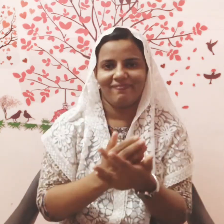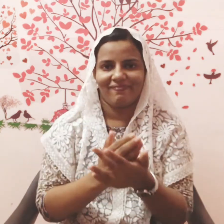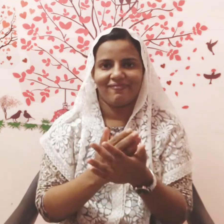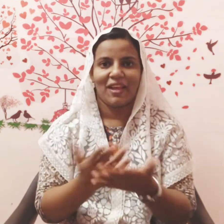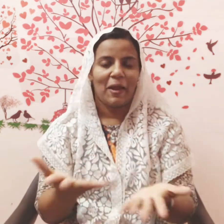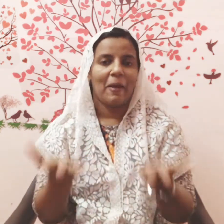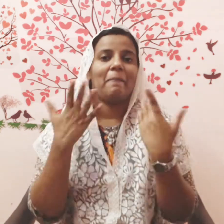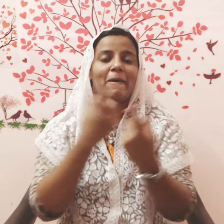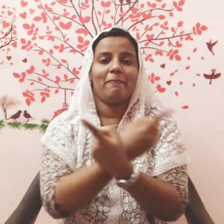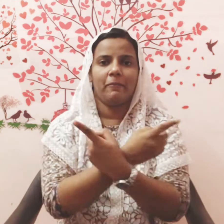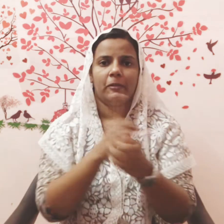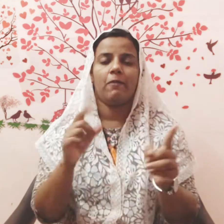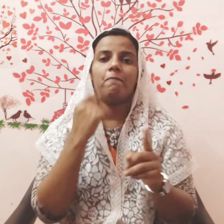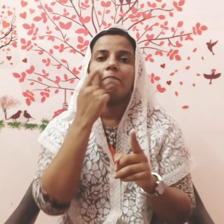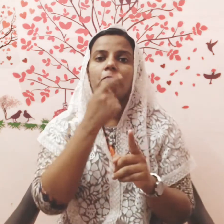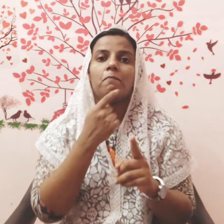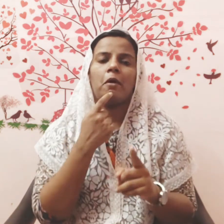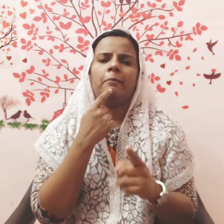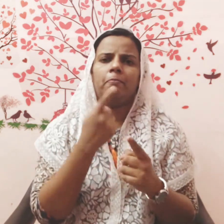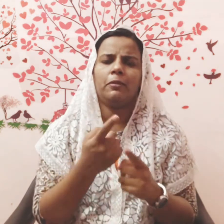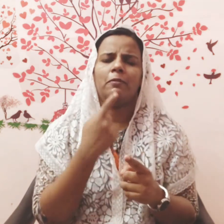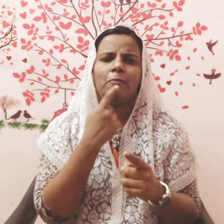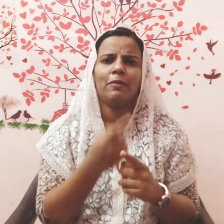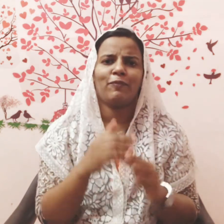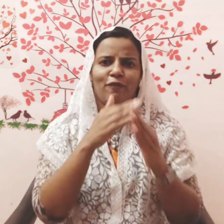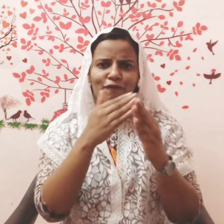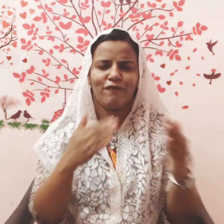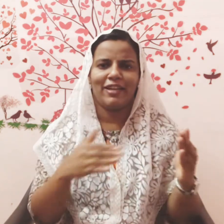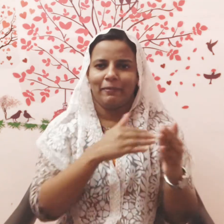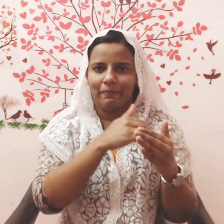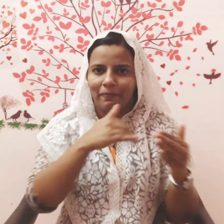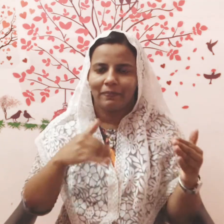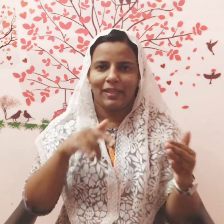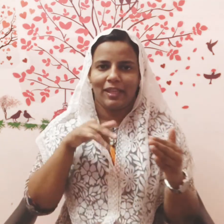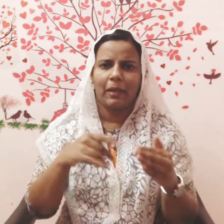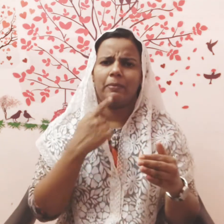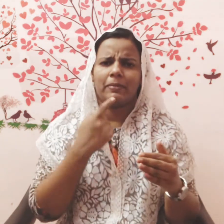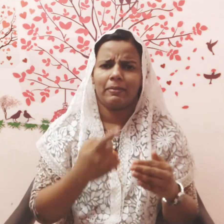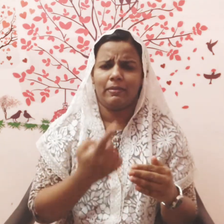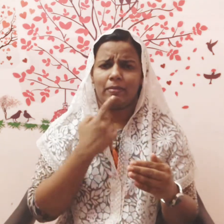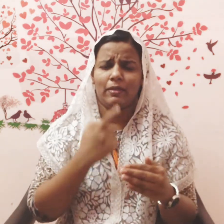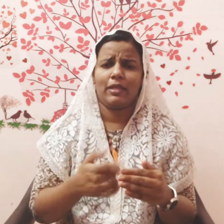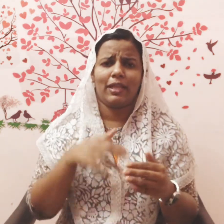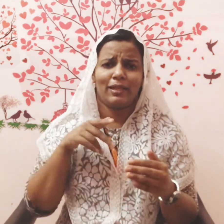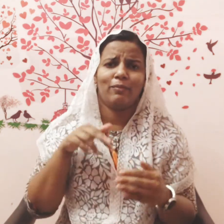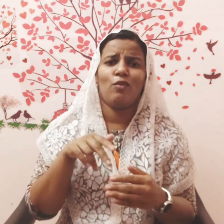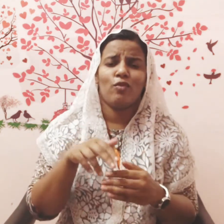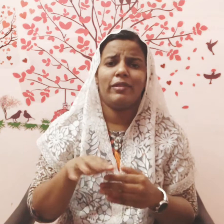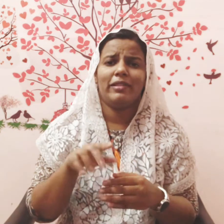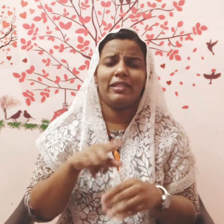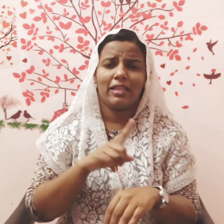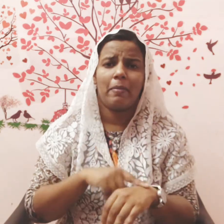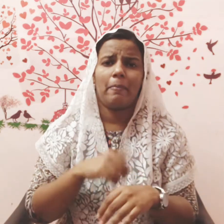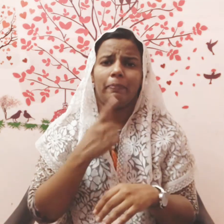വിശ്വസിച്ചു. എന്നിട്ടോ രക്ഷപ്പെടുമെന്ന് പറഞ്ഞ് അവൾ വായികൊണ്ട് പറയാൻ തുടങ്ങി. അവൾ വീട്ടിൽ നിന്ന് ഇറങ്ങുമ്പോഴേ അവിടെ നാവ് അനങ്ങുക, പോകുന്ന വഴിയൊക്കെ ആമേൻ അവിടെ